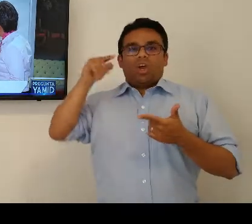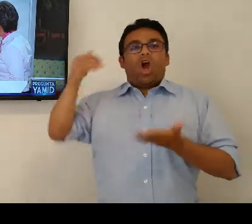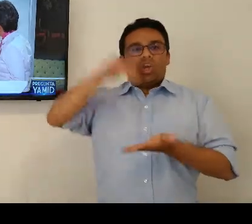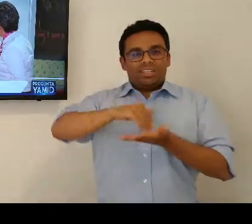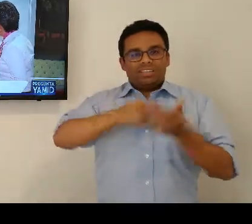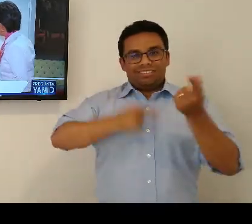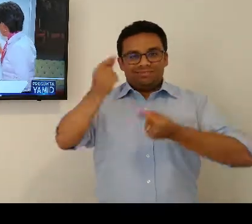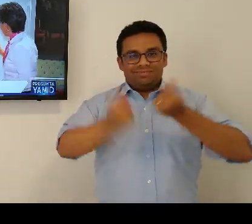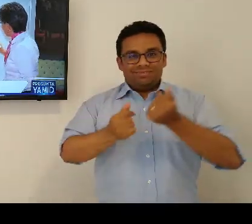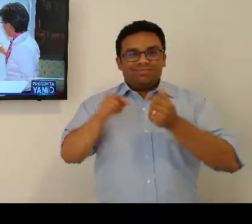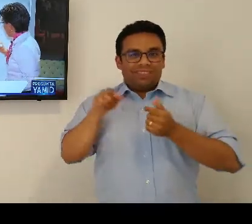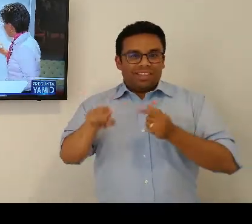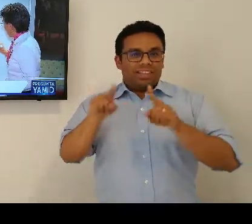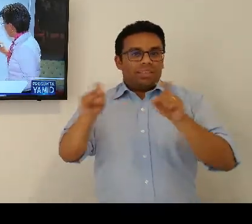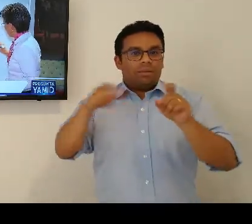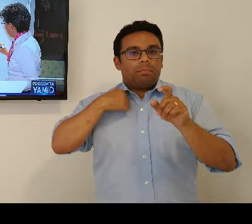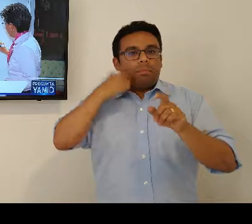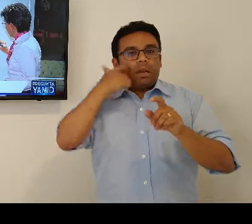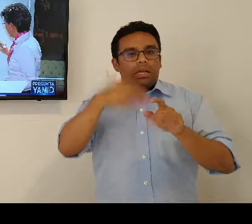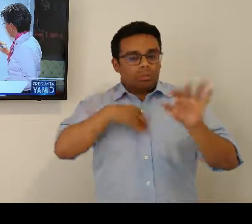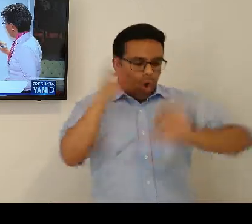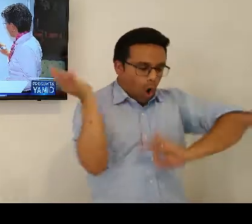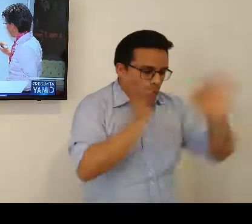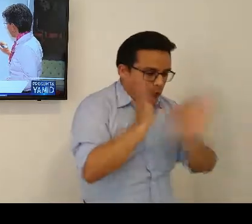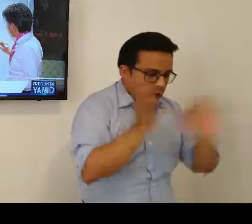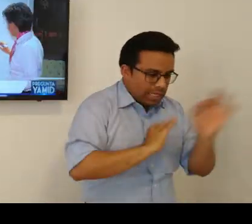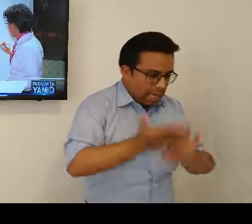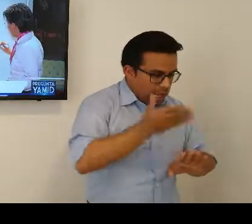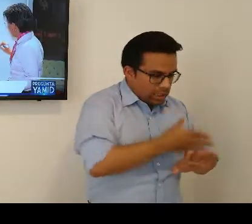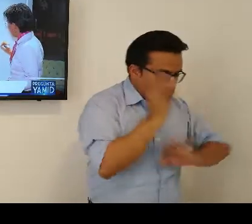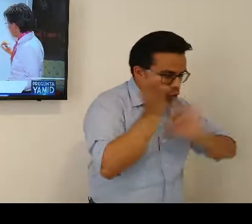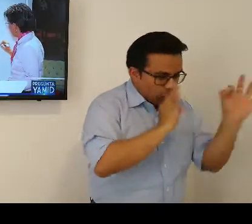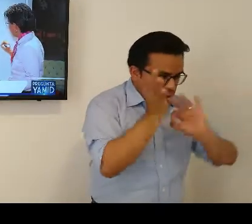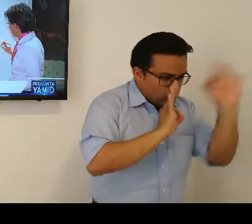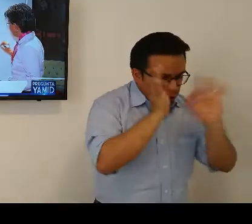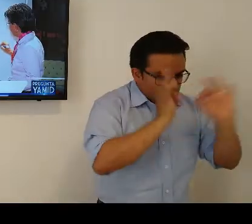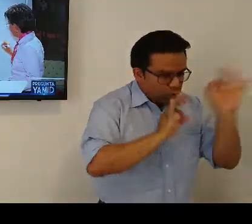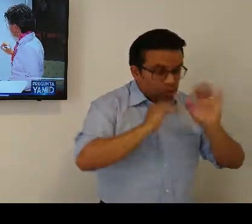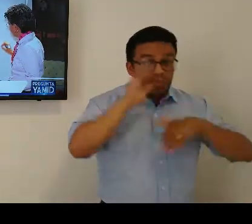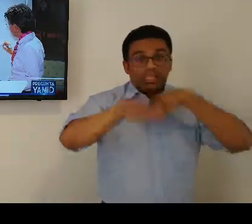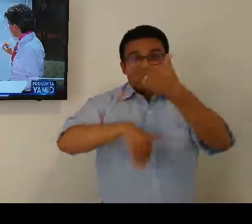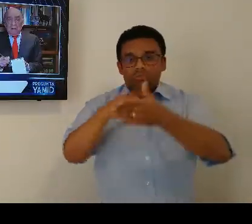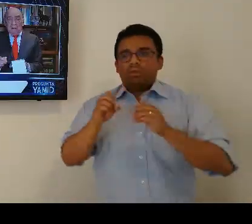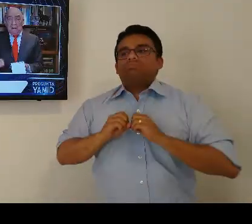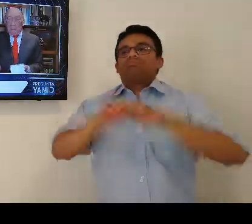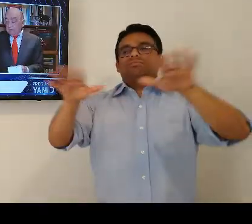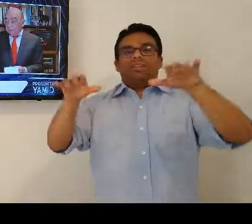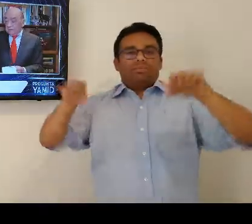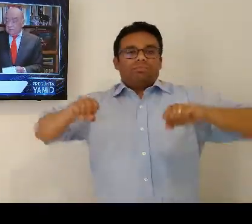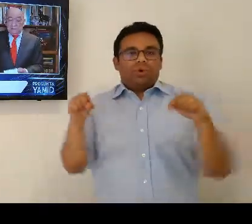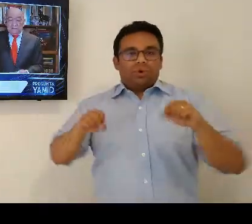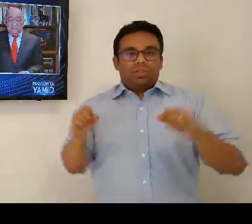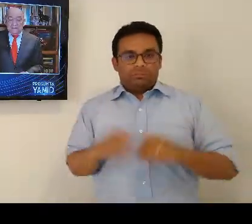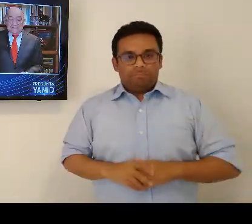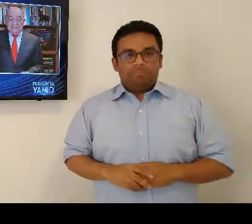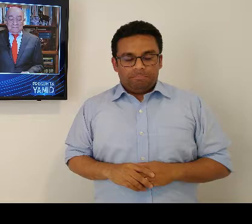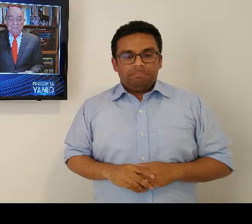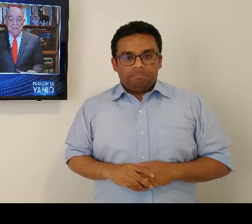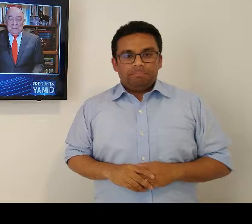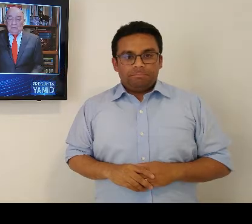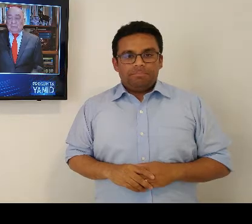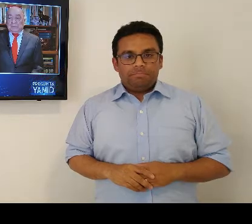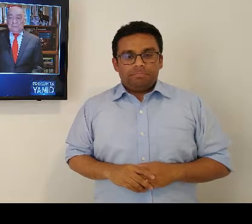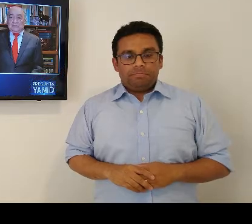contingencia, es lo otro que tenemos que estar preparando y que ya estamos preparando en Bogotá para hacerlo. Ahora mire, señora